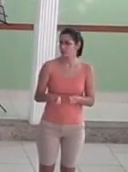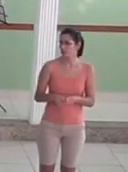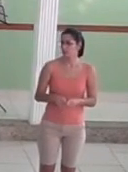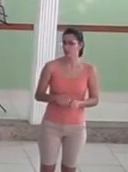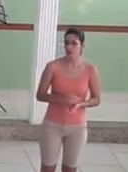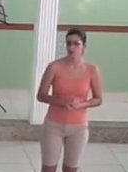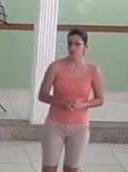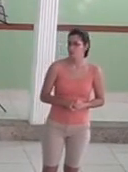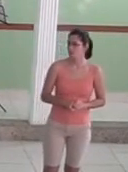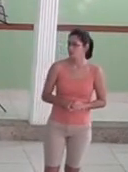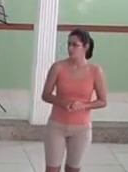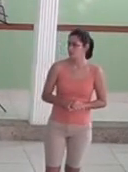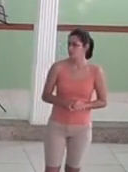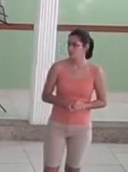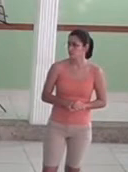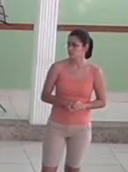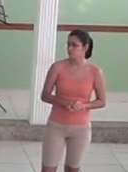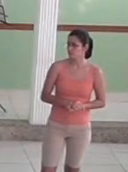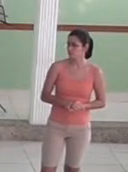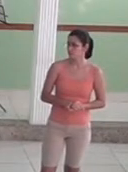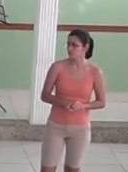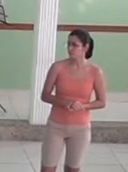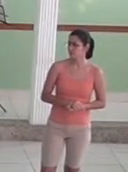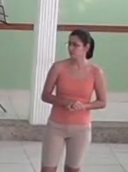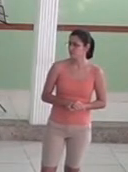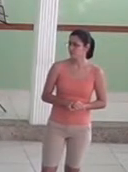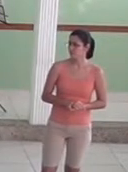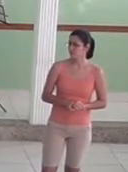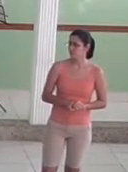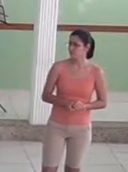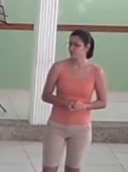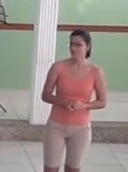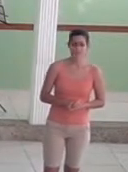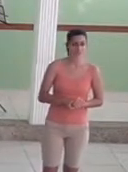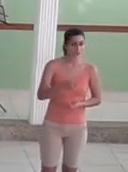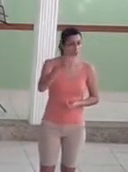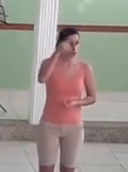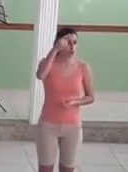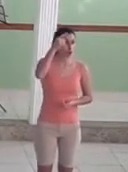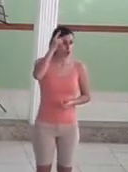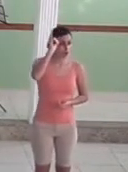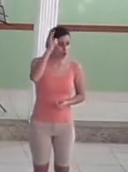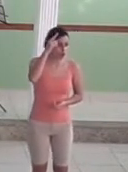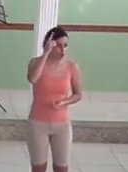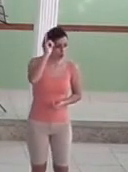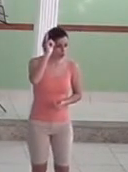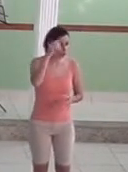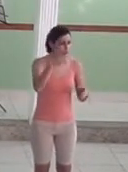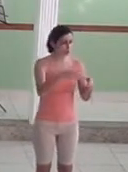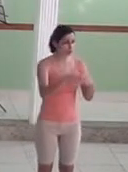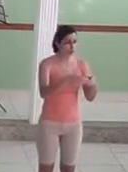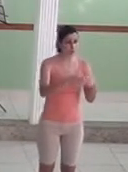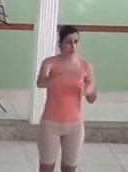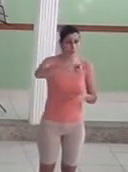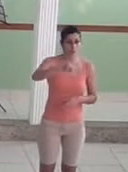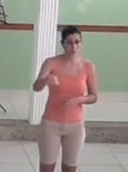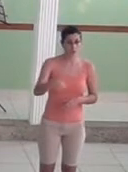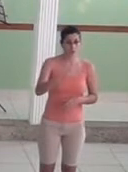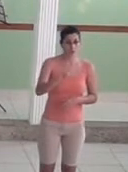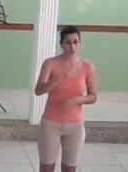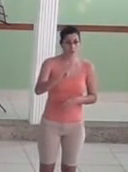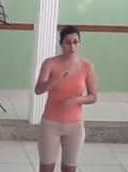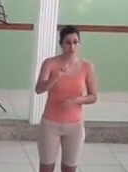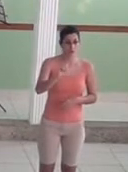Bom, ontem, no Joal, são os jogos. Corpus Batista do Litoral. Para quem não sabe, todo